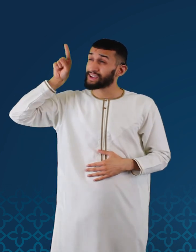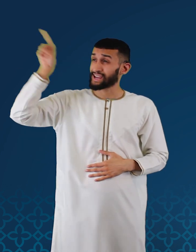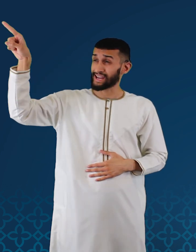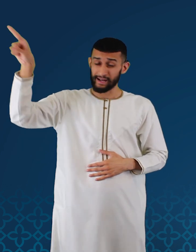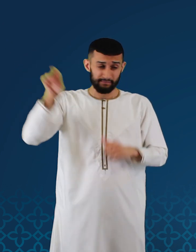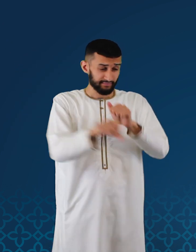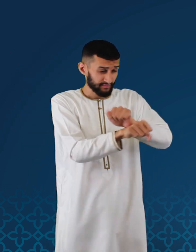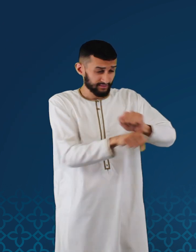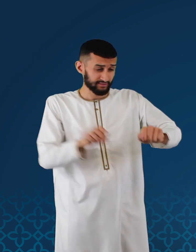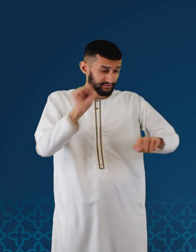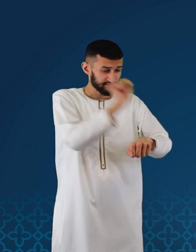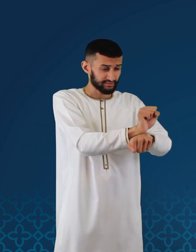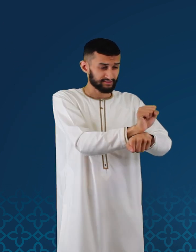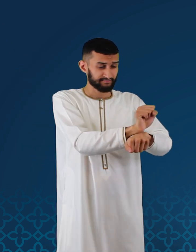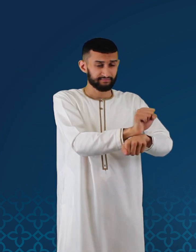أحد يا